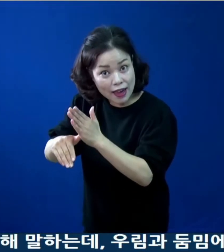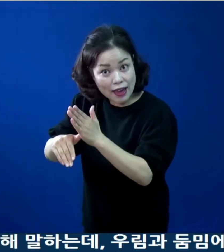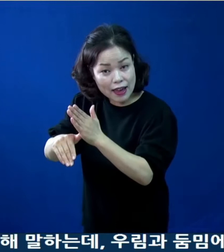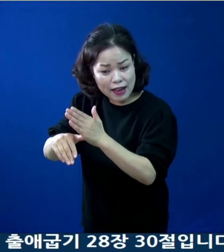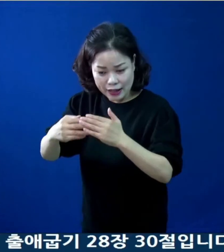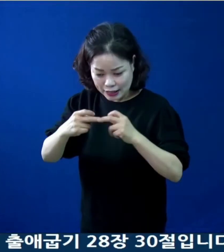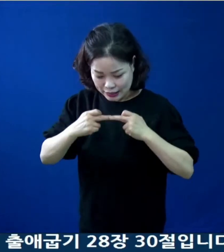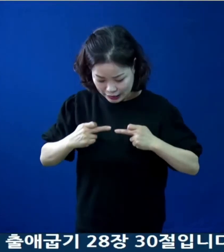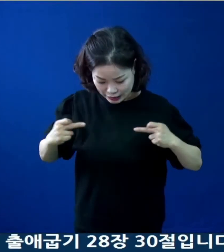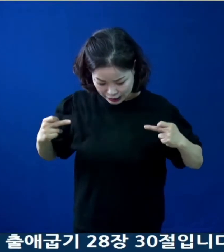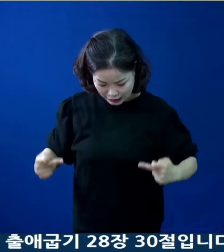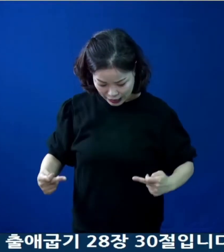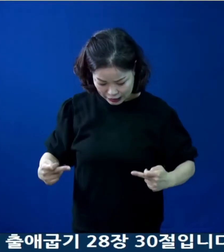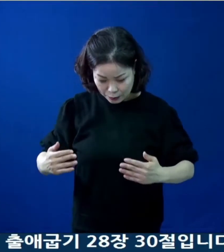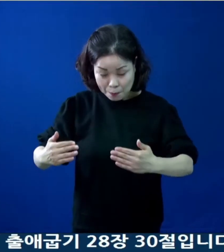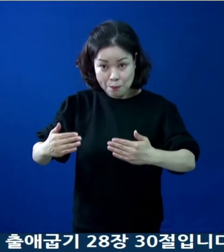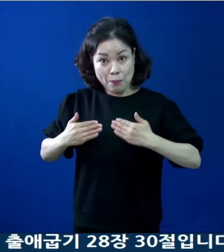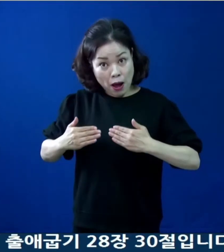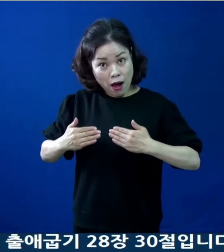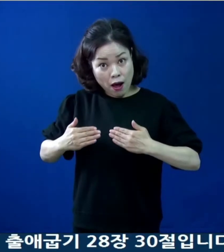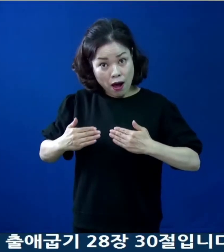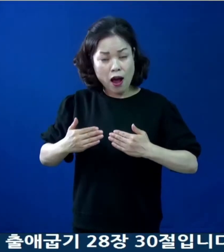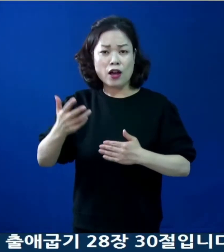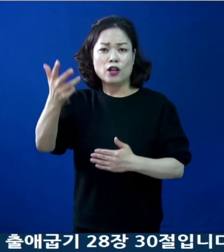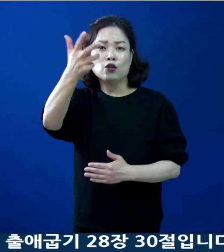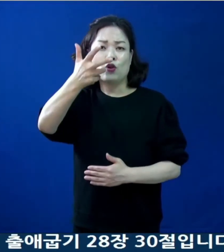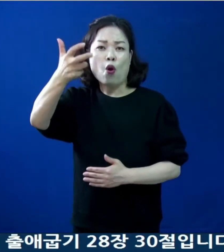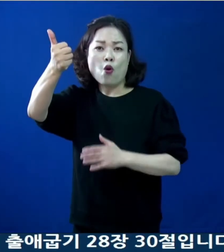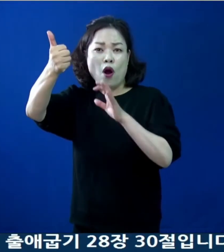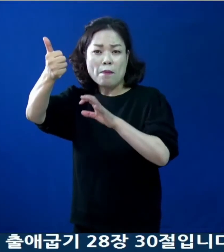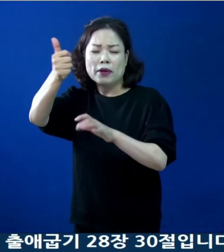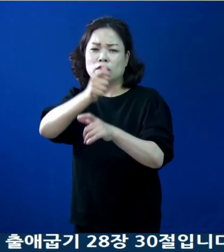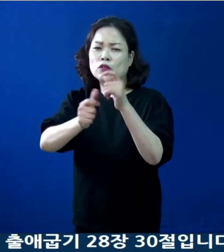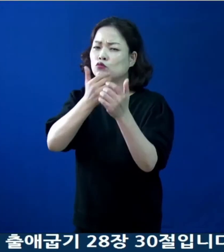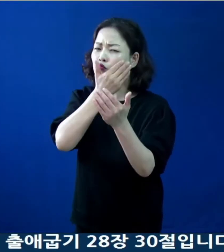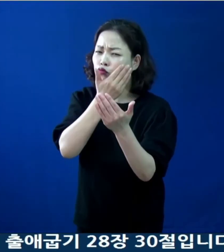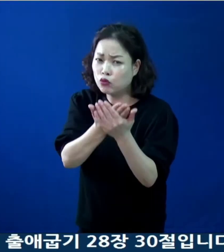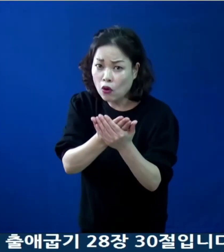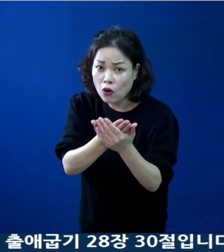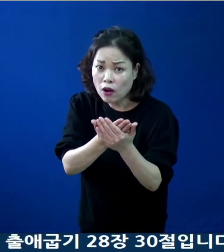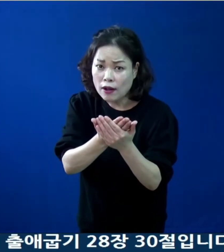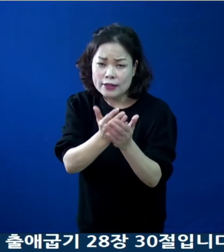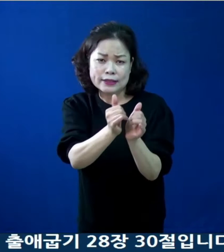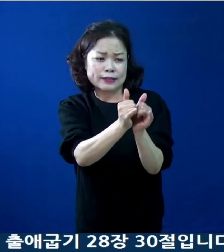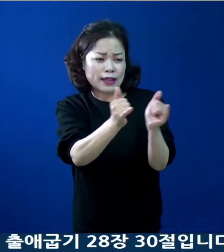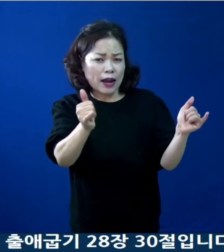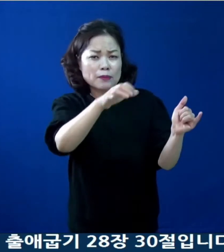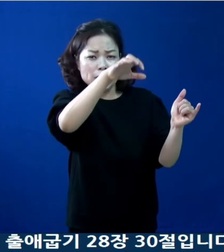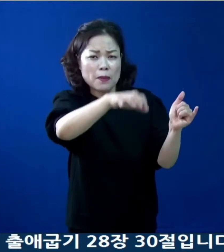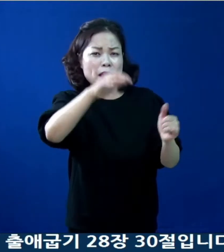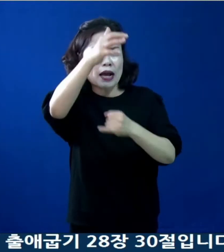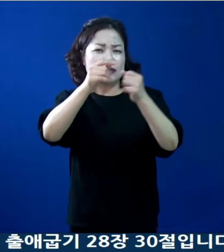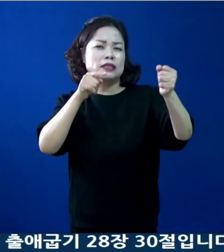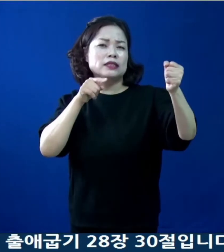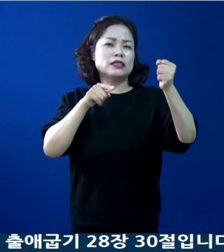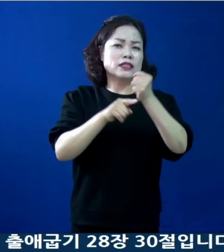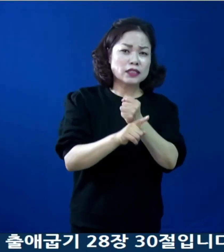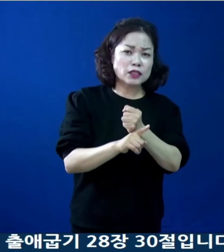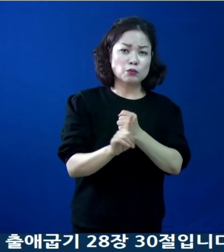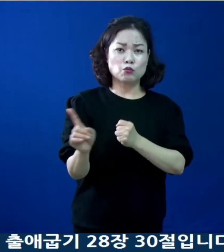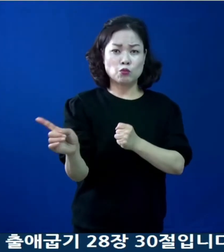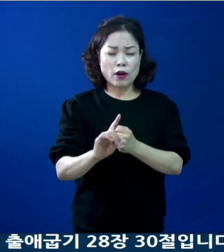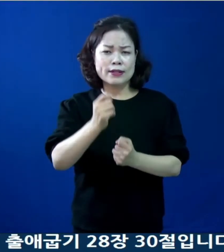그의 가슴에 붙이게 하라. 여호와 앞에 갈 때 더 중요한 겁니다. 사람들 앞에서 하나님의 뜻이